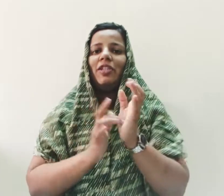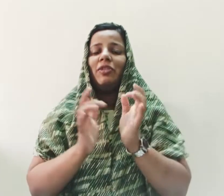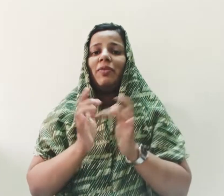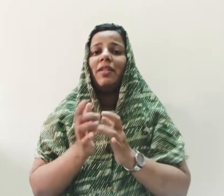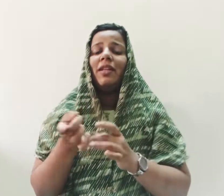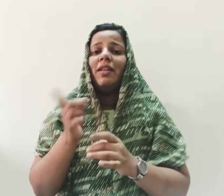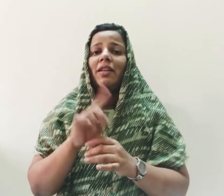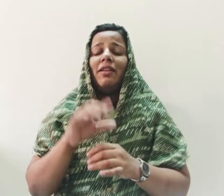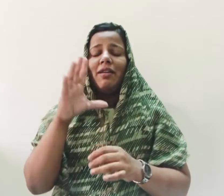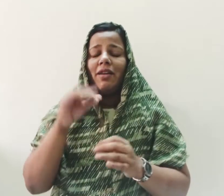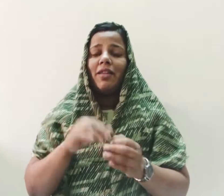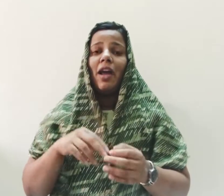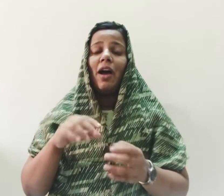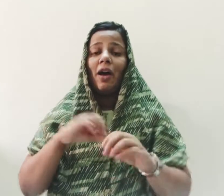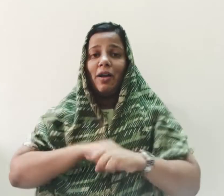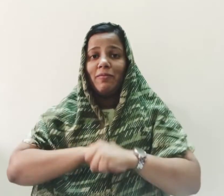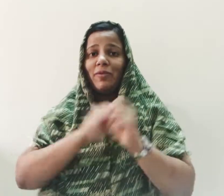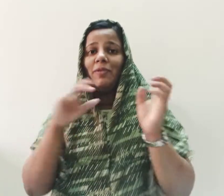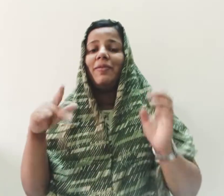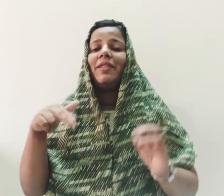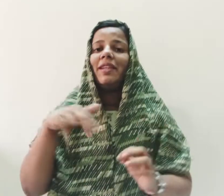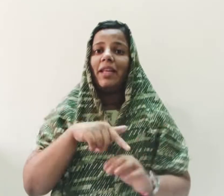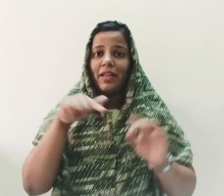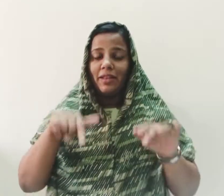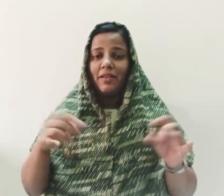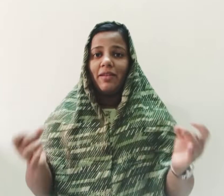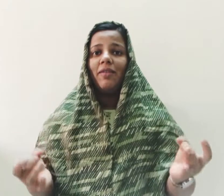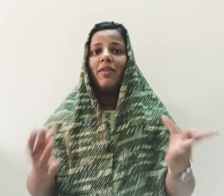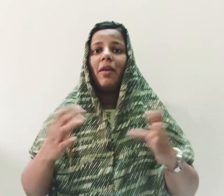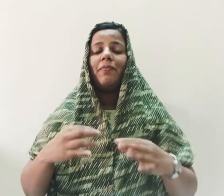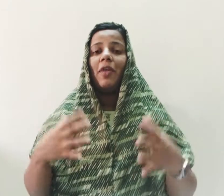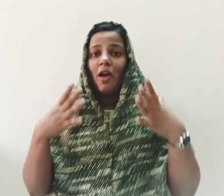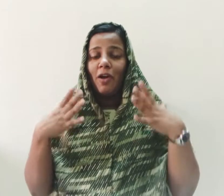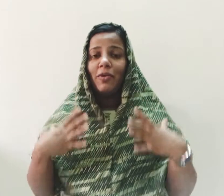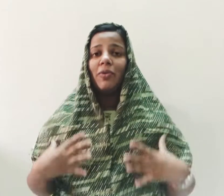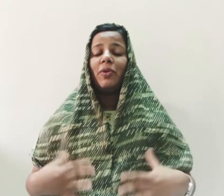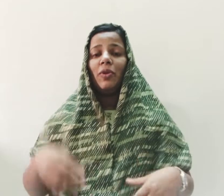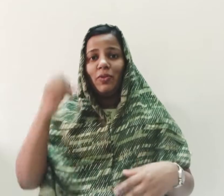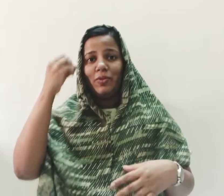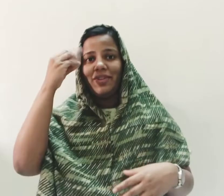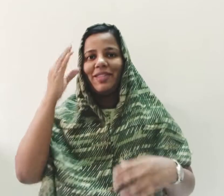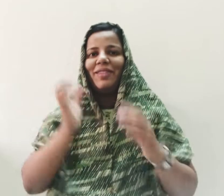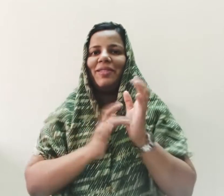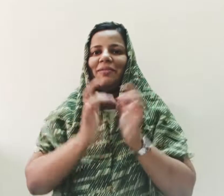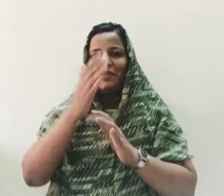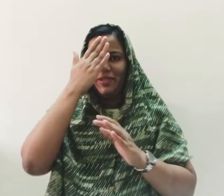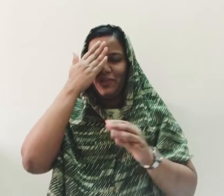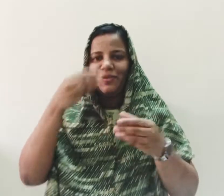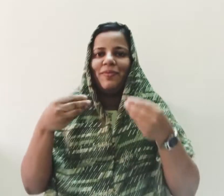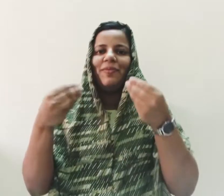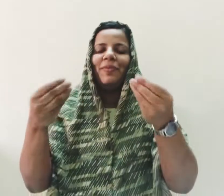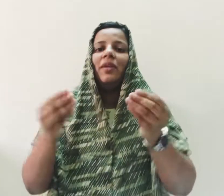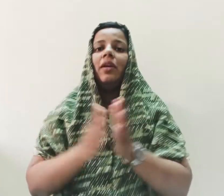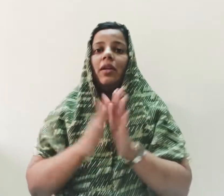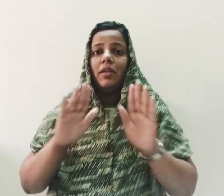നമ്മളെ അത്ഭുതകരമായി നടത്തിയ കർത്താവിന് സ്തോത്രം. ഈ പ്രഭാതത്തിൽ ആരോഗ്യത്തോടെ നമ്മളെ ഉണർത്തിയ കർത്താവിന് സ്തോത്രം. ഈ പകൽക്കാലവും